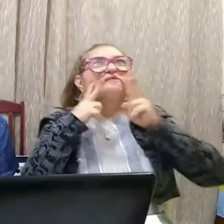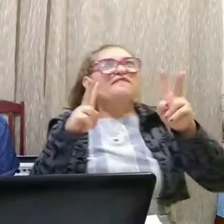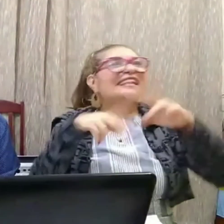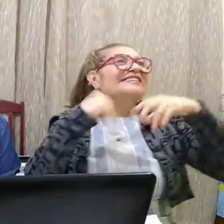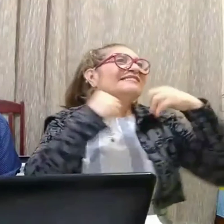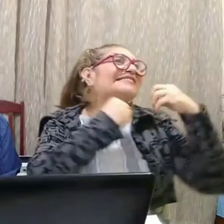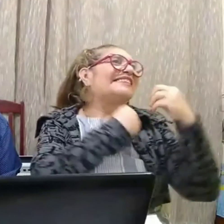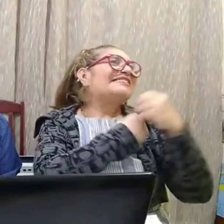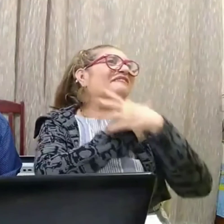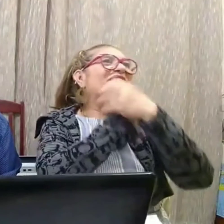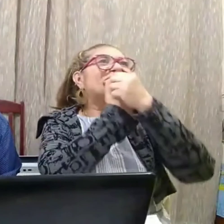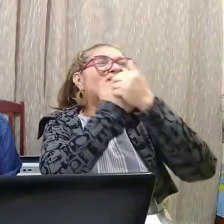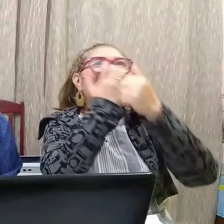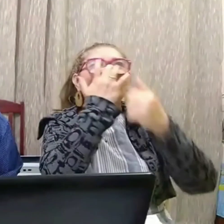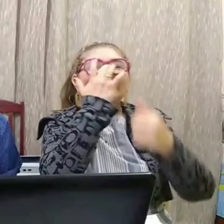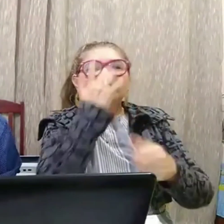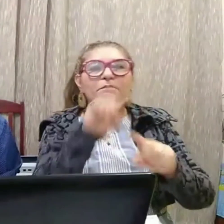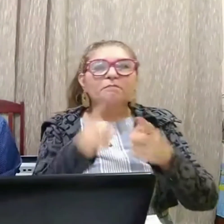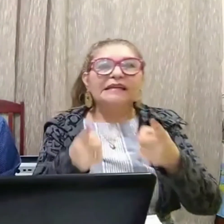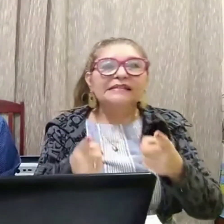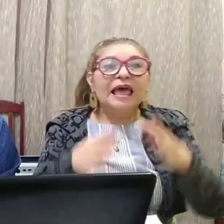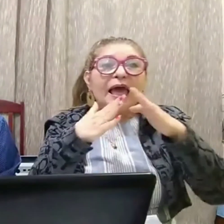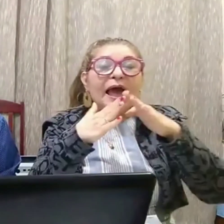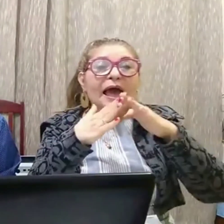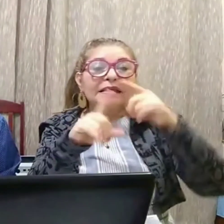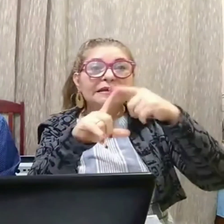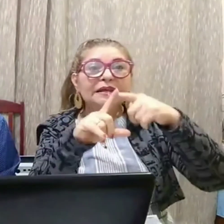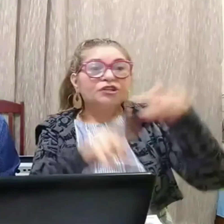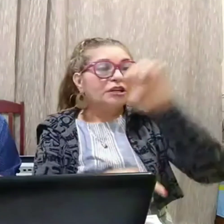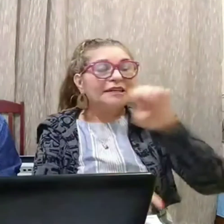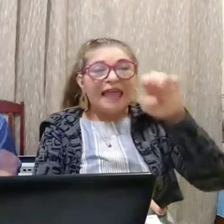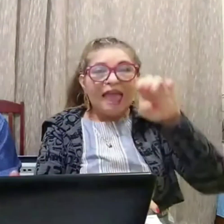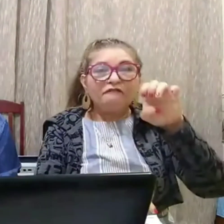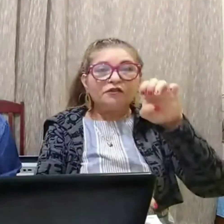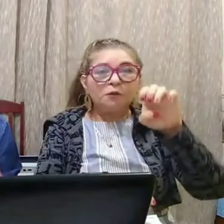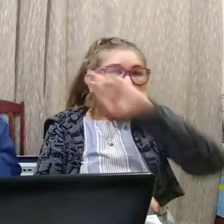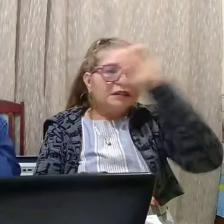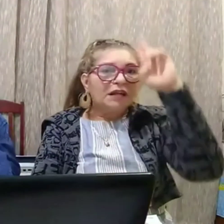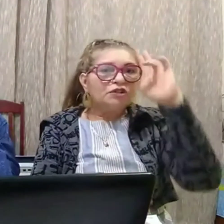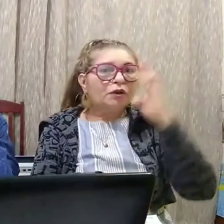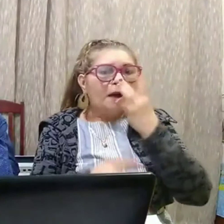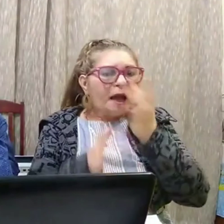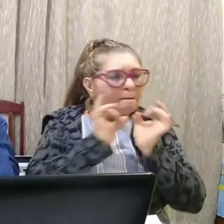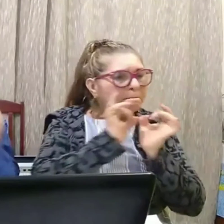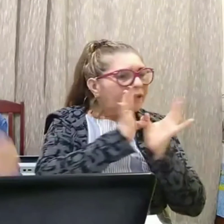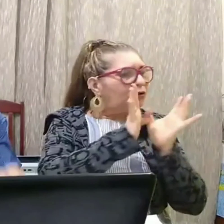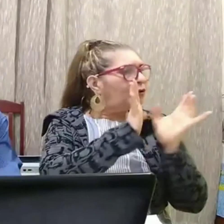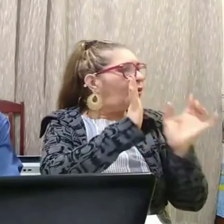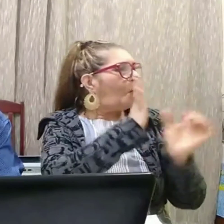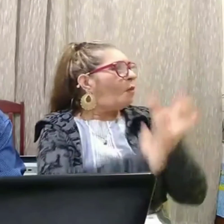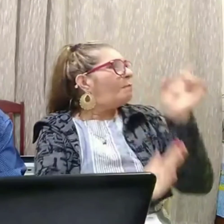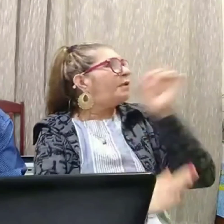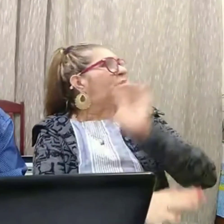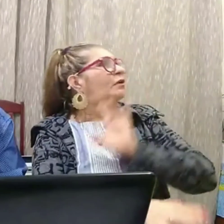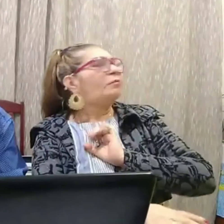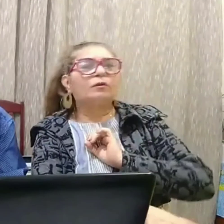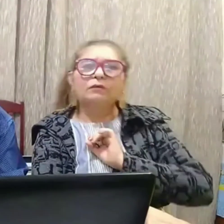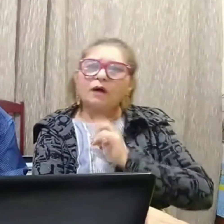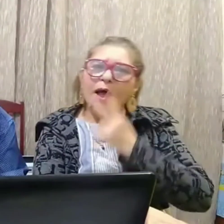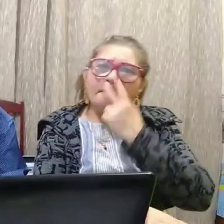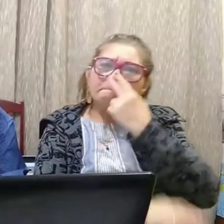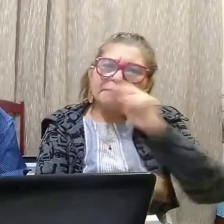mundo. Mas e a igreja de Éfeso? Como foi que ela abandonou o primeiro amor? Parece-me que a